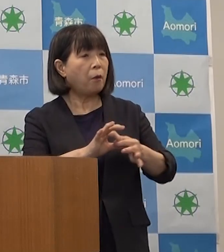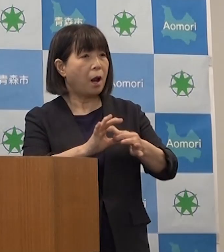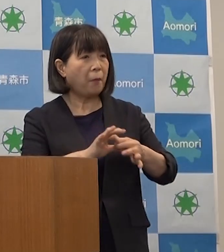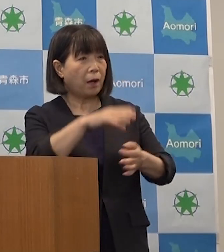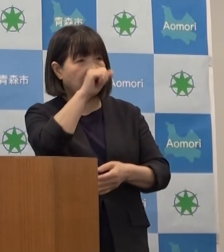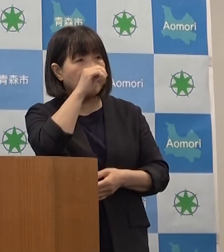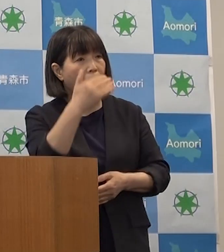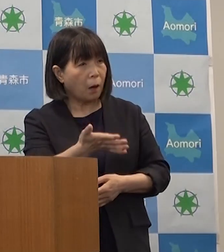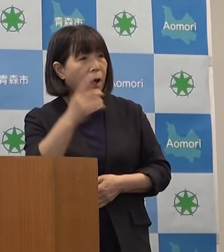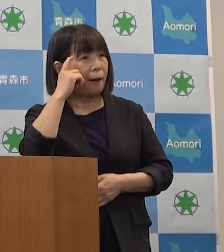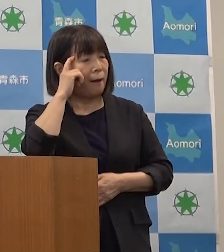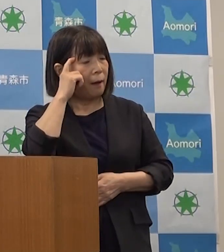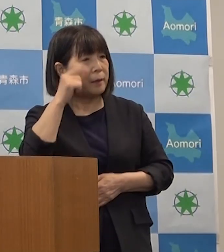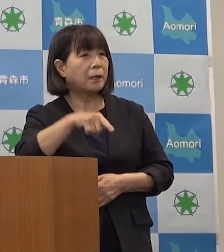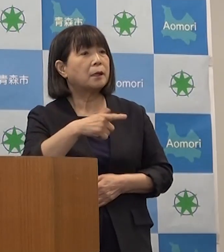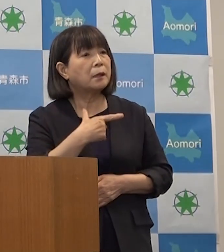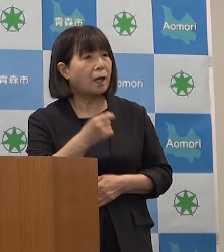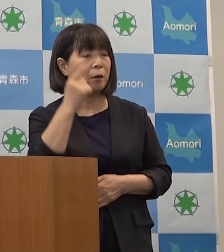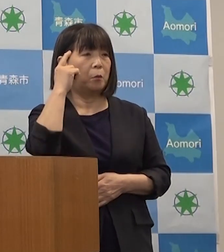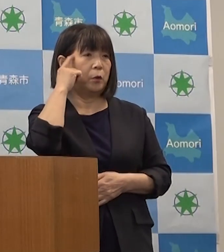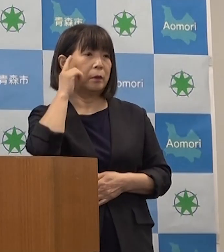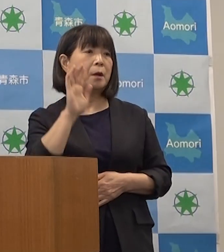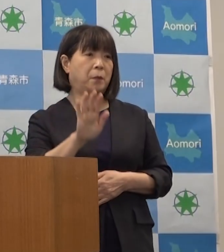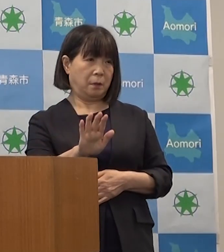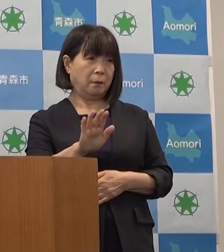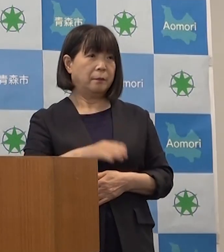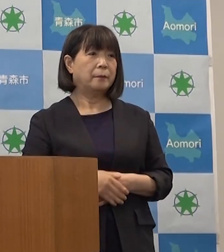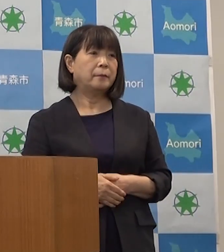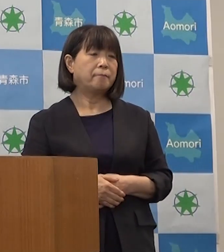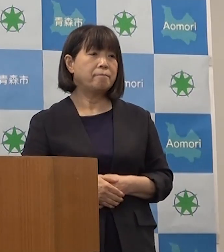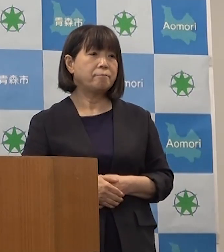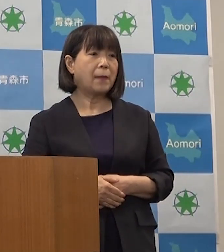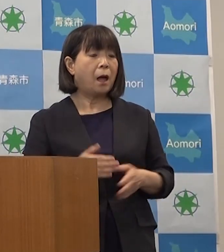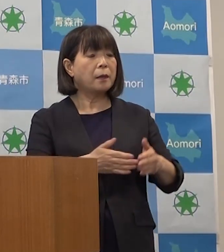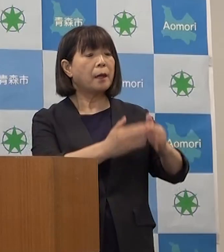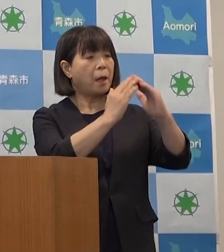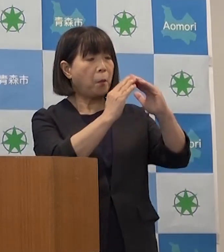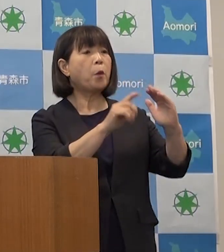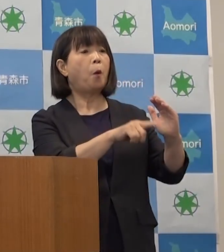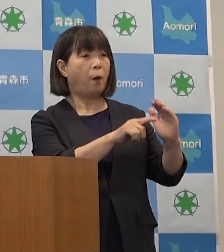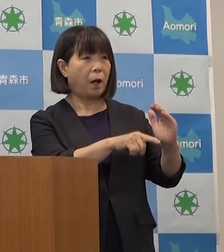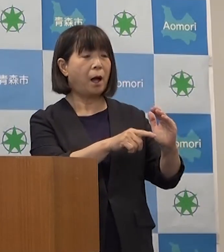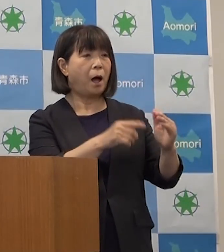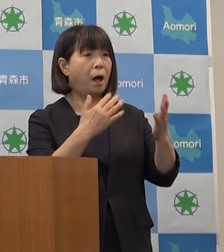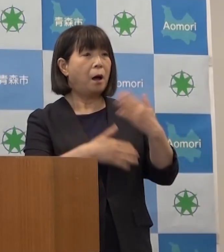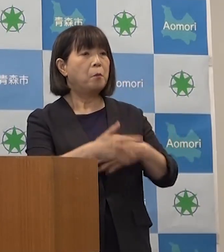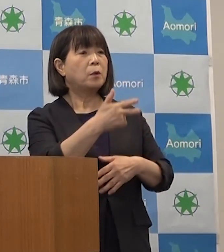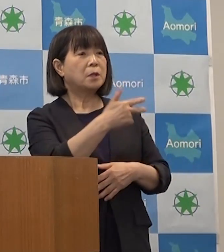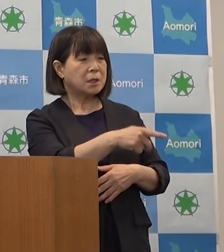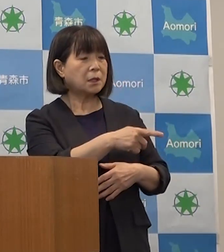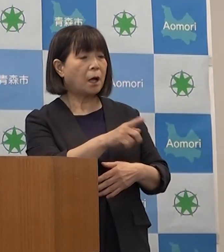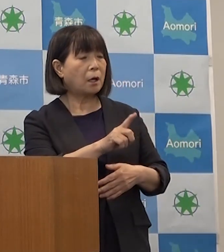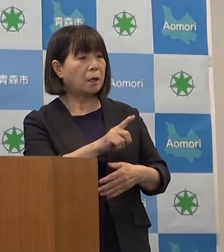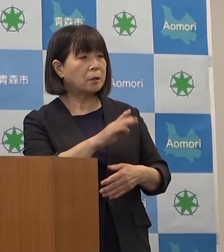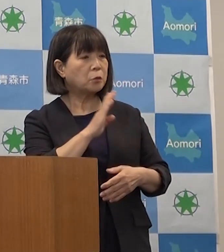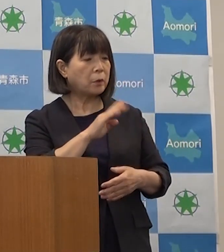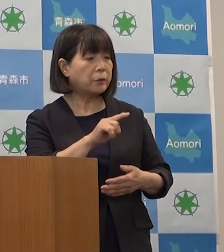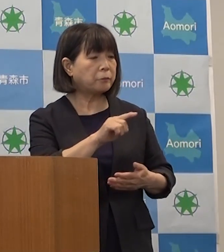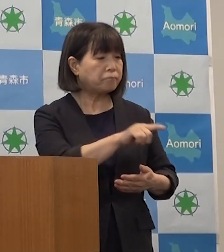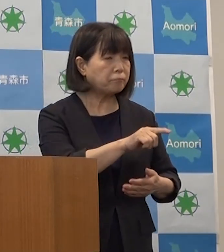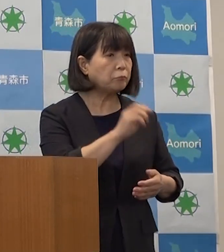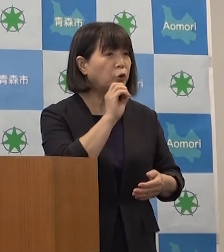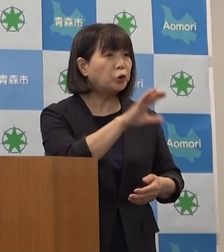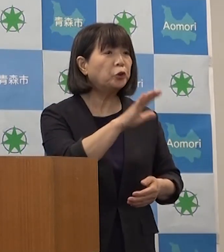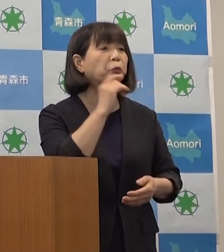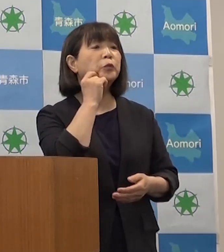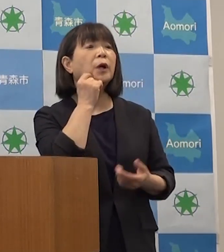えていきたいと思っているところです。で、建物自体は青森市が直接どうのこうのって言える立場ではござい